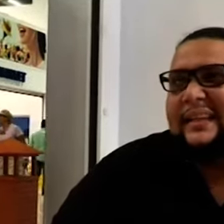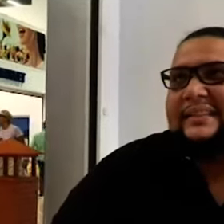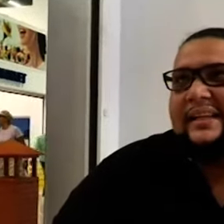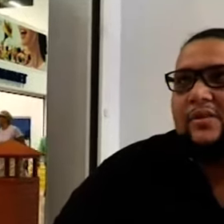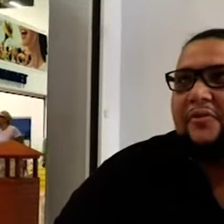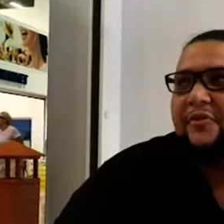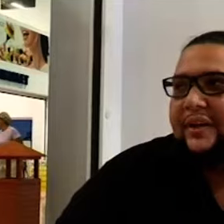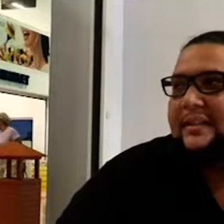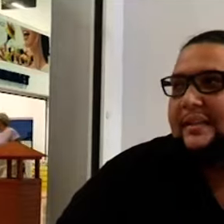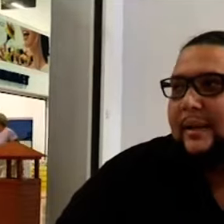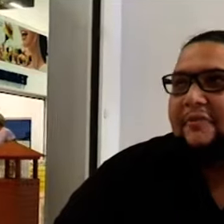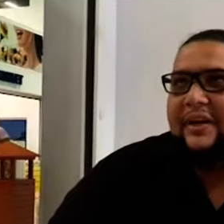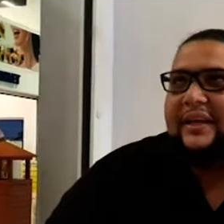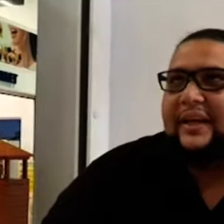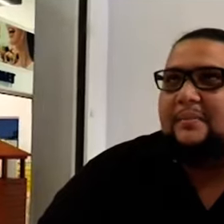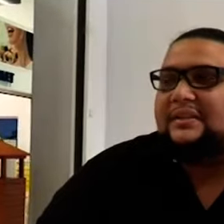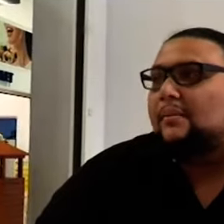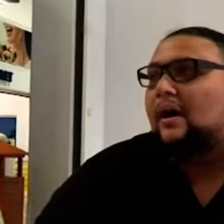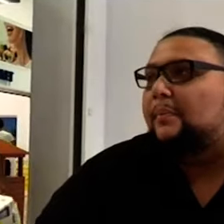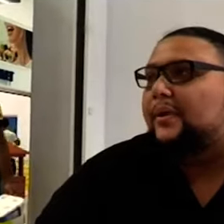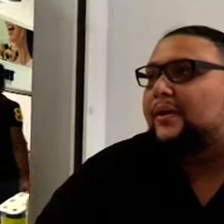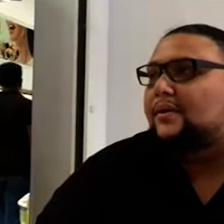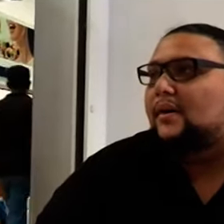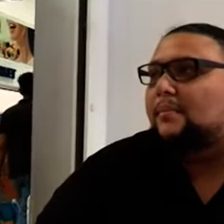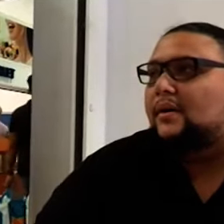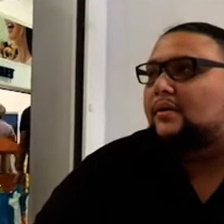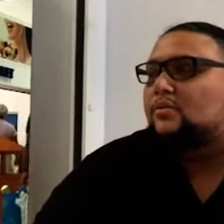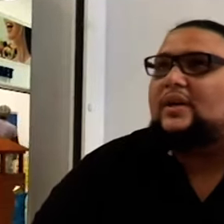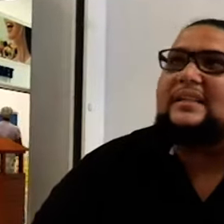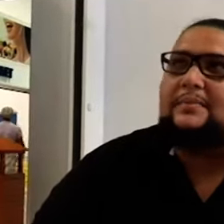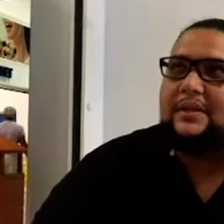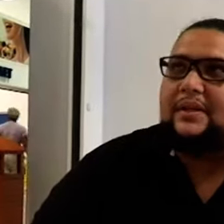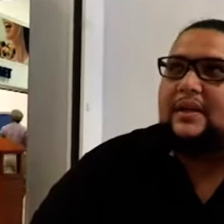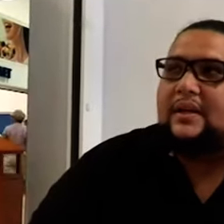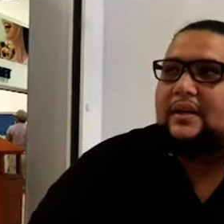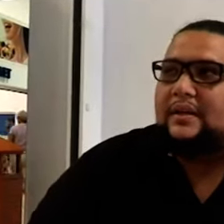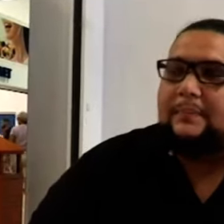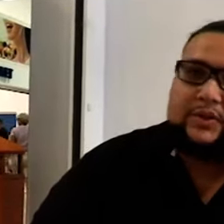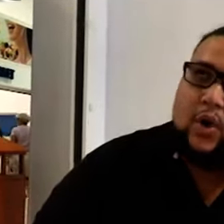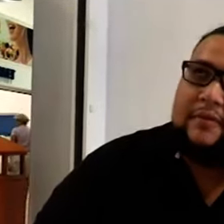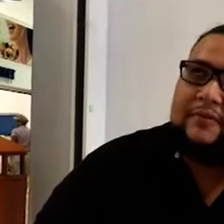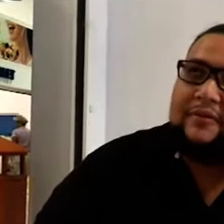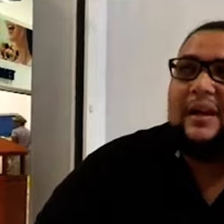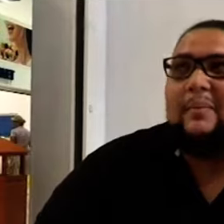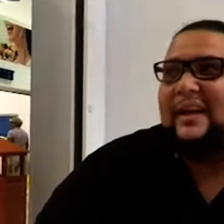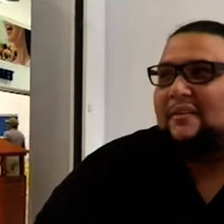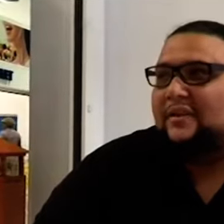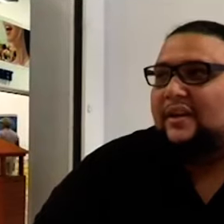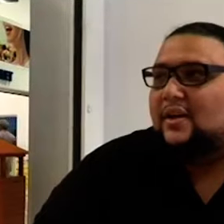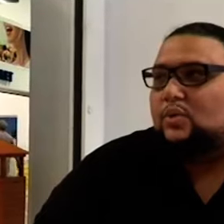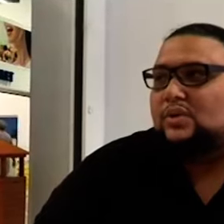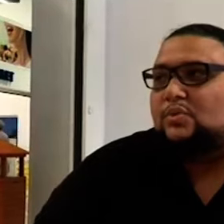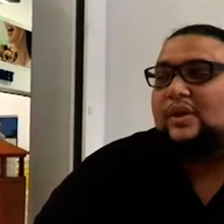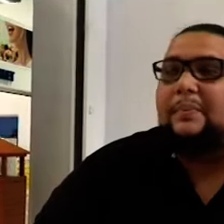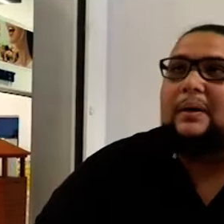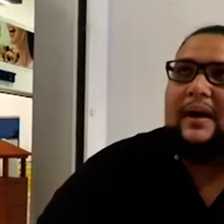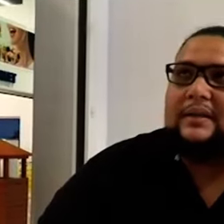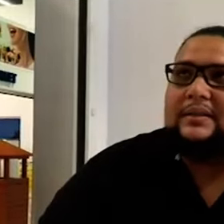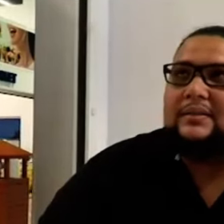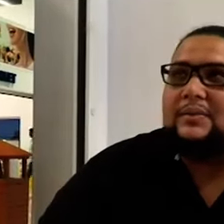j'ai un sens de faire. Tu peux la faire hier, seulement après, nous avons accepté. Il peut encore arriver, finalement arriver, nous sommes